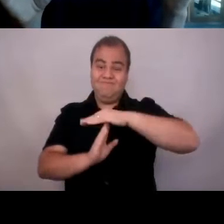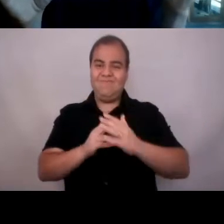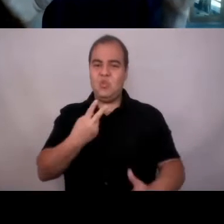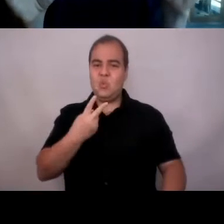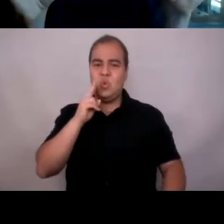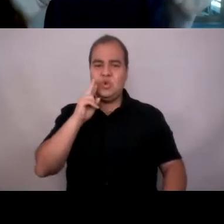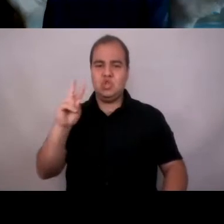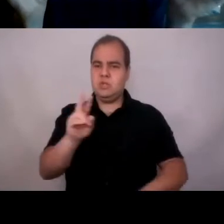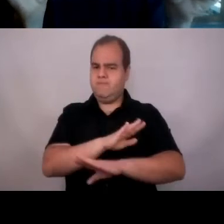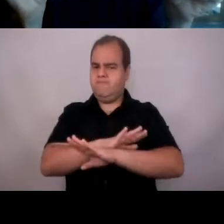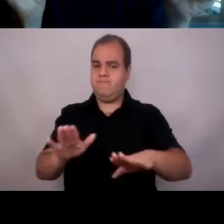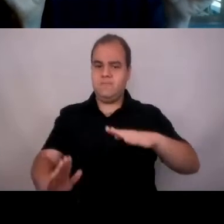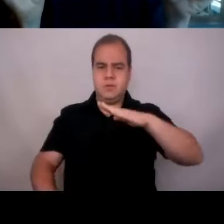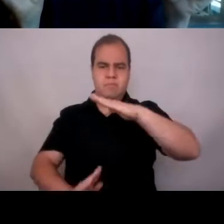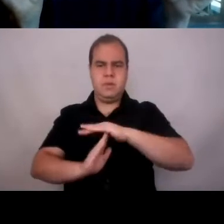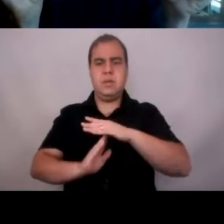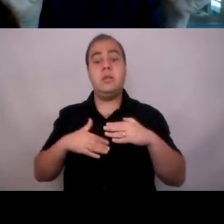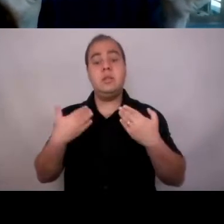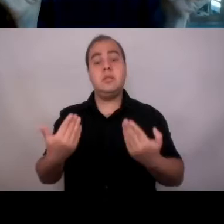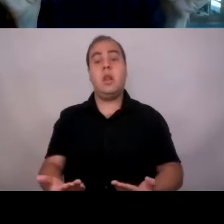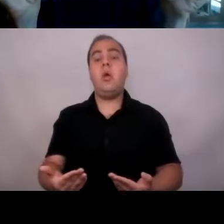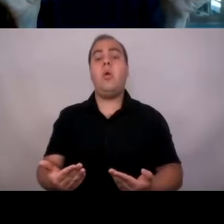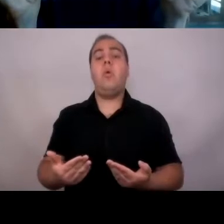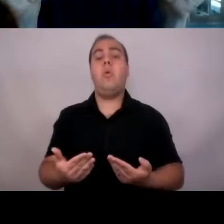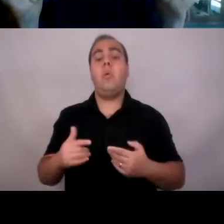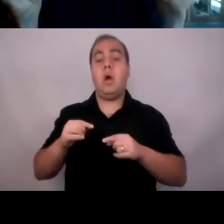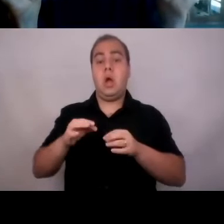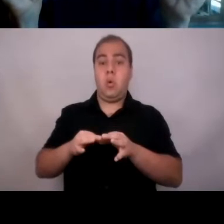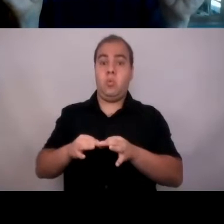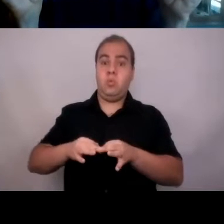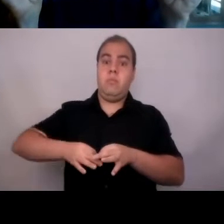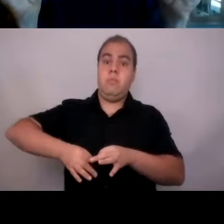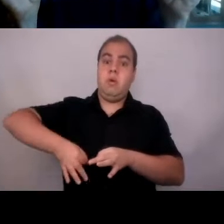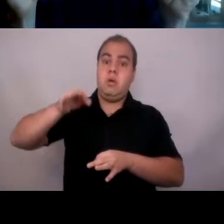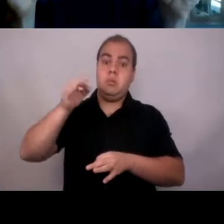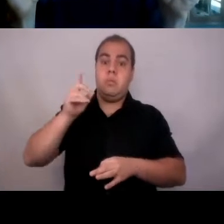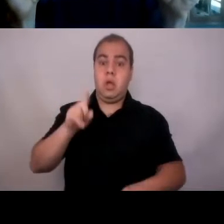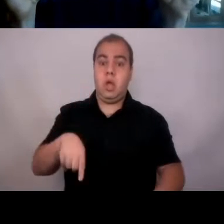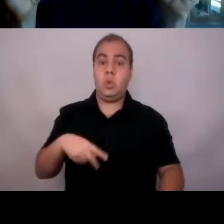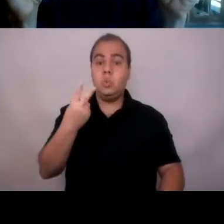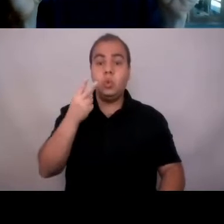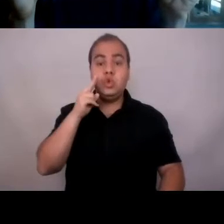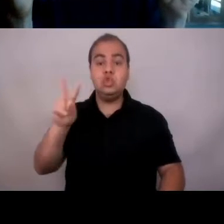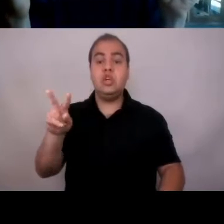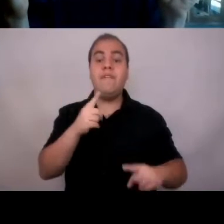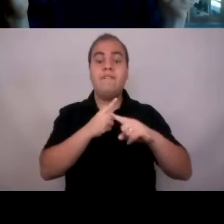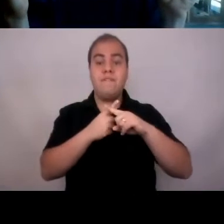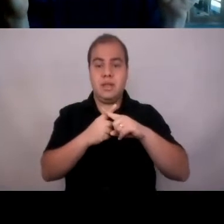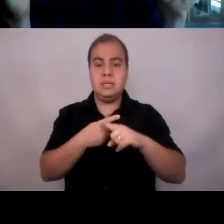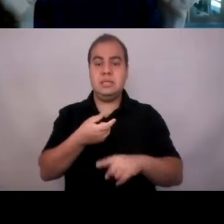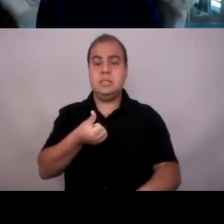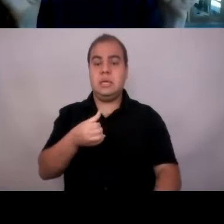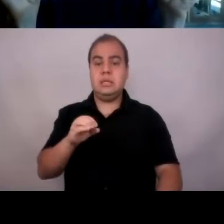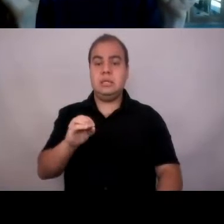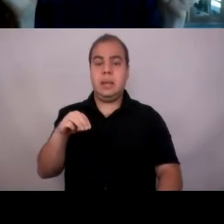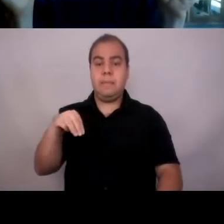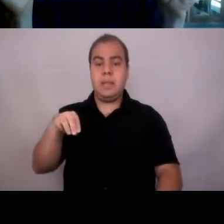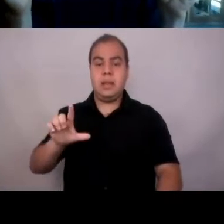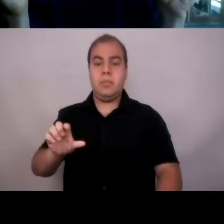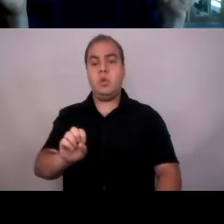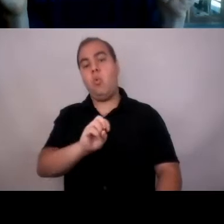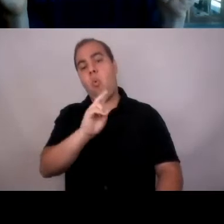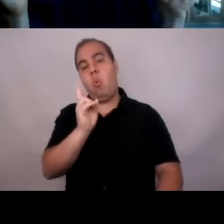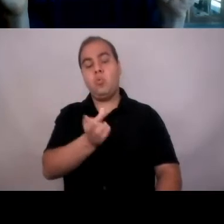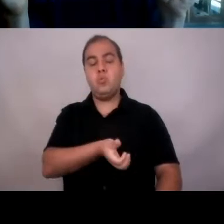Tá? Então, a nossa altura máxima da lâmina d'água é 2 dias vezes 60 milímetros, ou